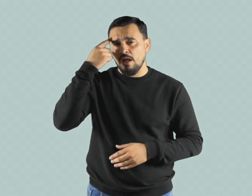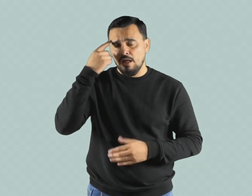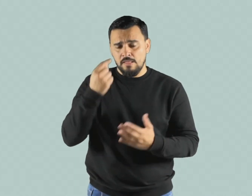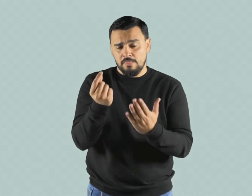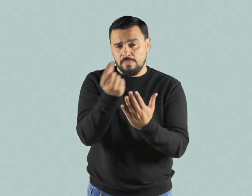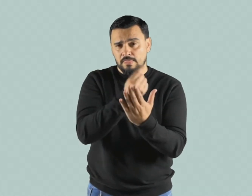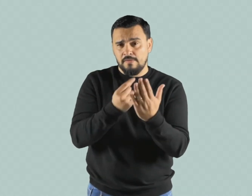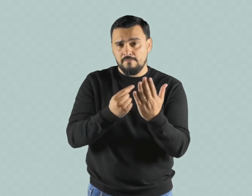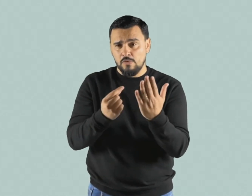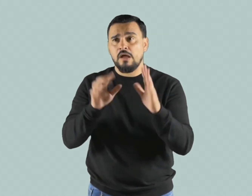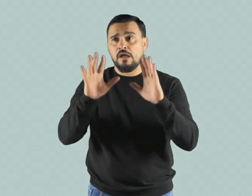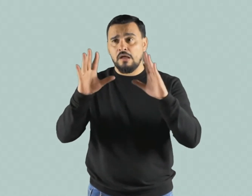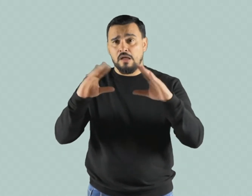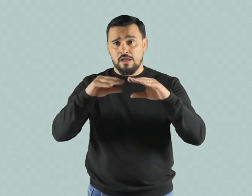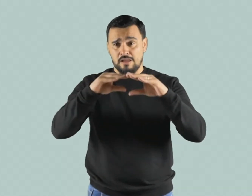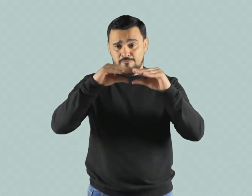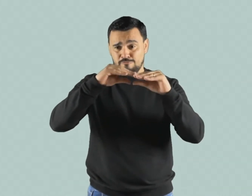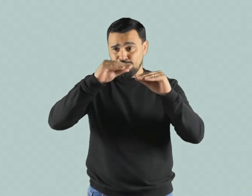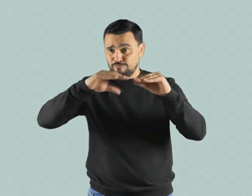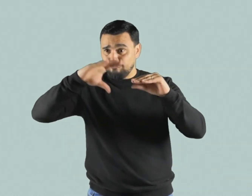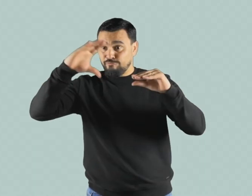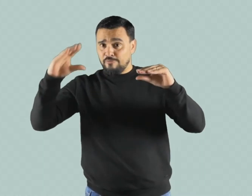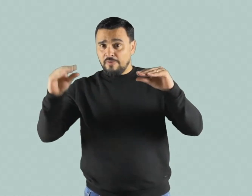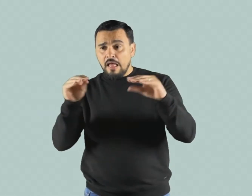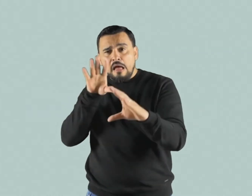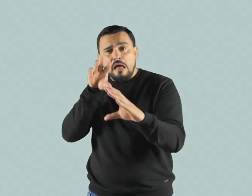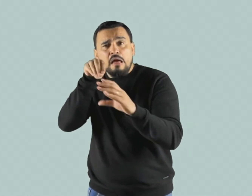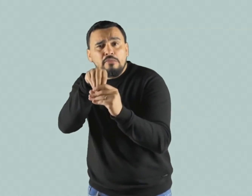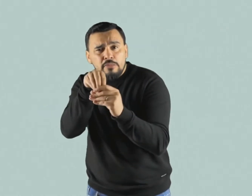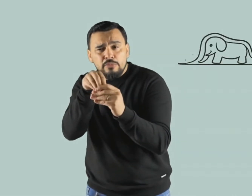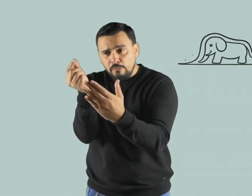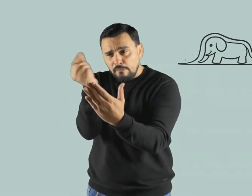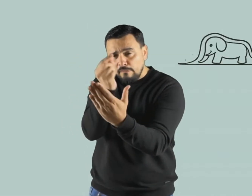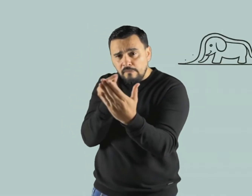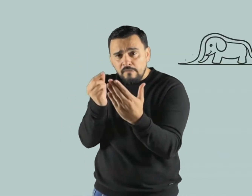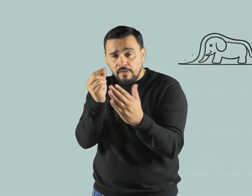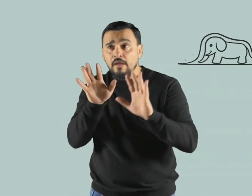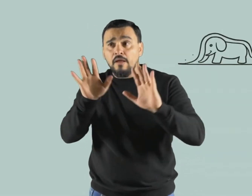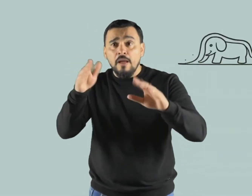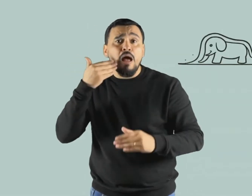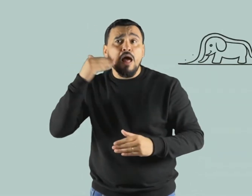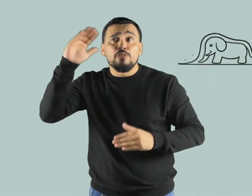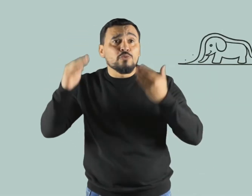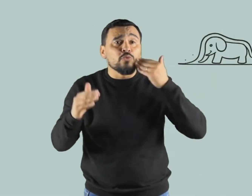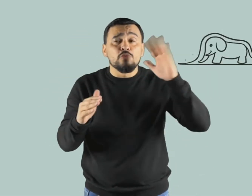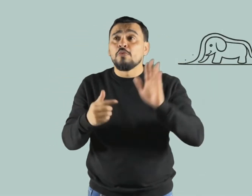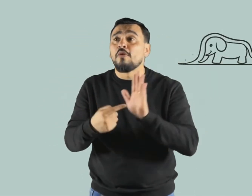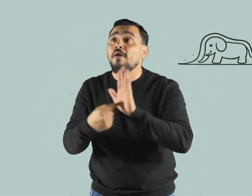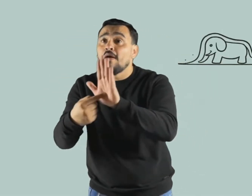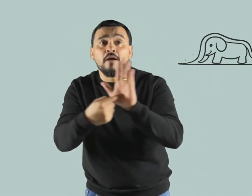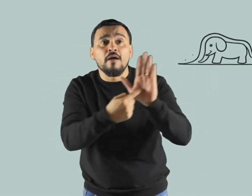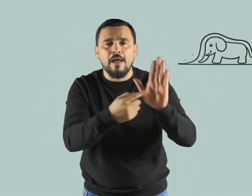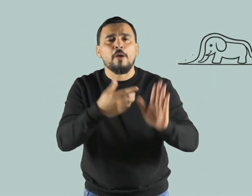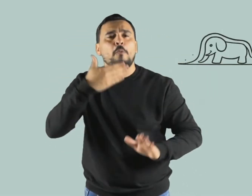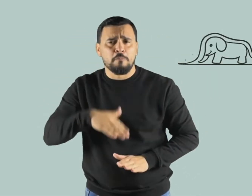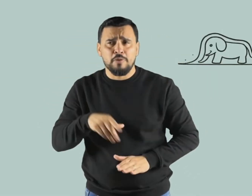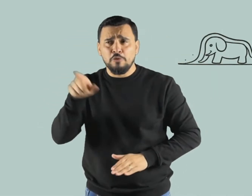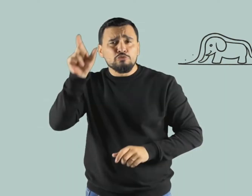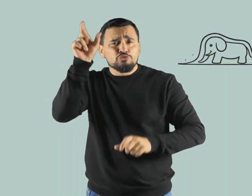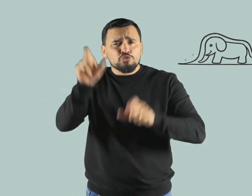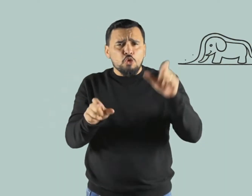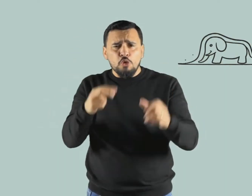Entonces hice otro dibujo, mostrando el interior, para que las personas mayores